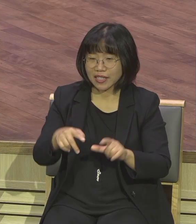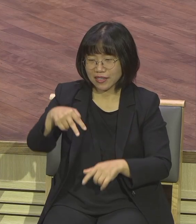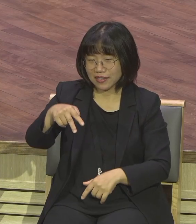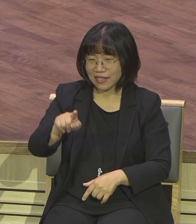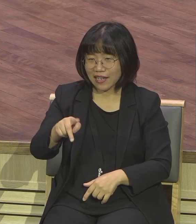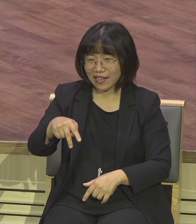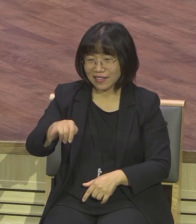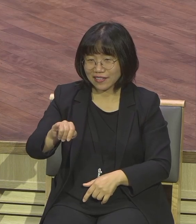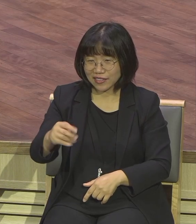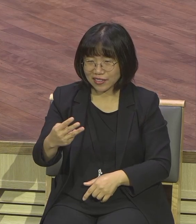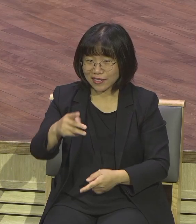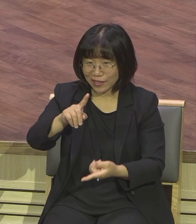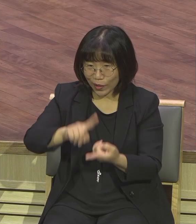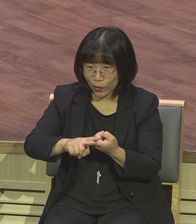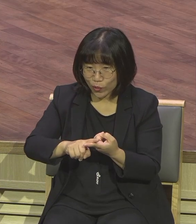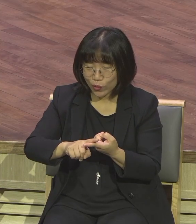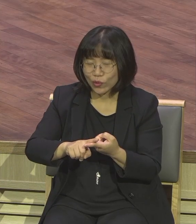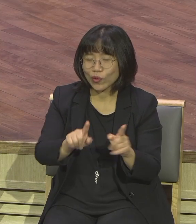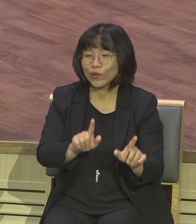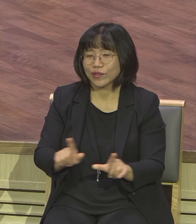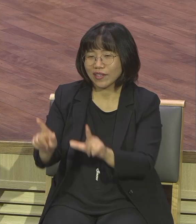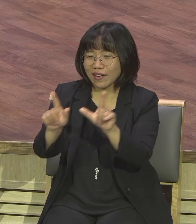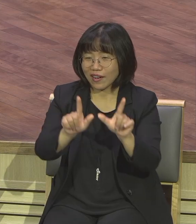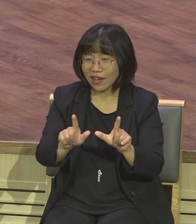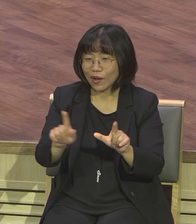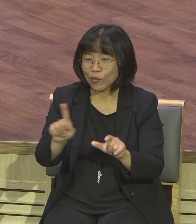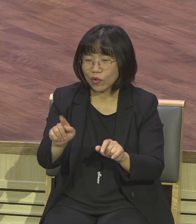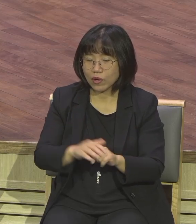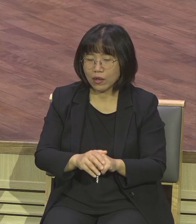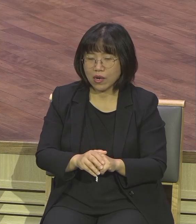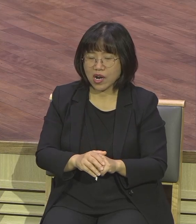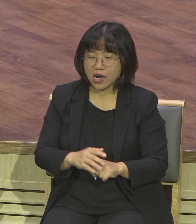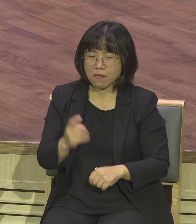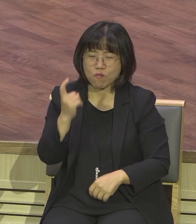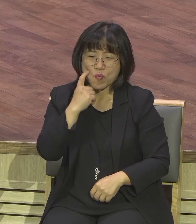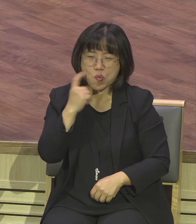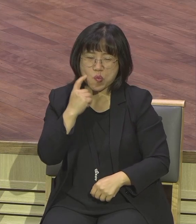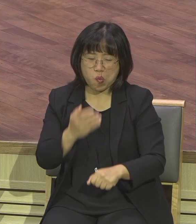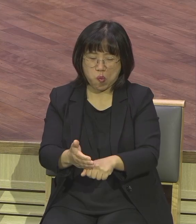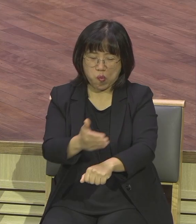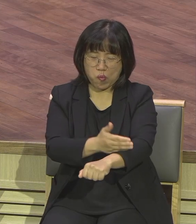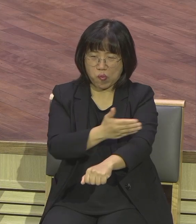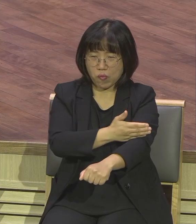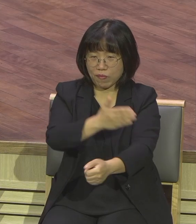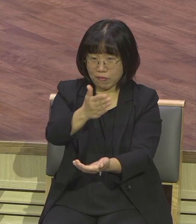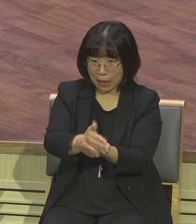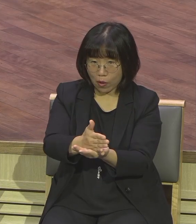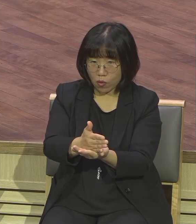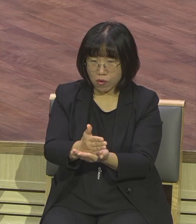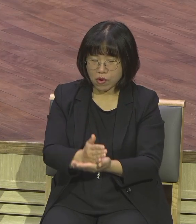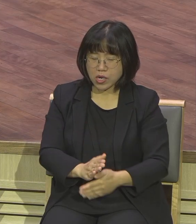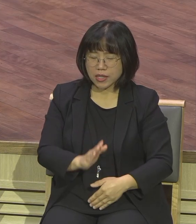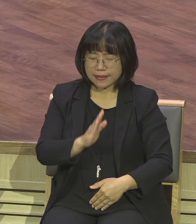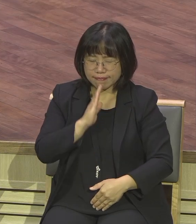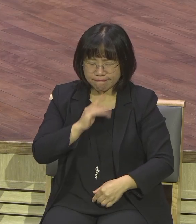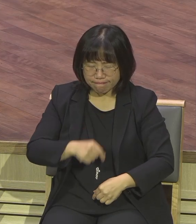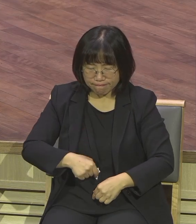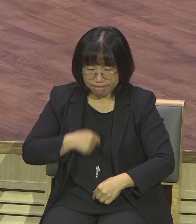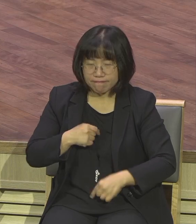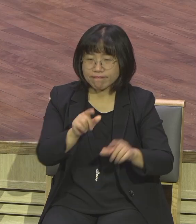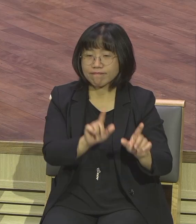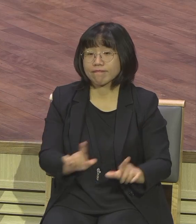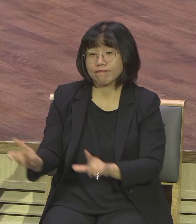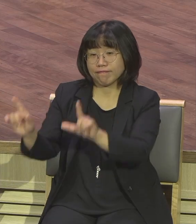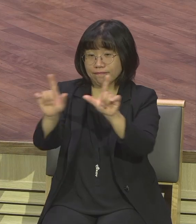이게 중요한 말입니다. 사실대로. 풍잡지 말고 사실대로. 사실대로입니다. 사실대로.